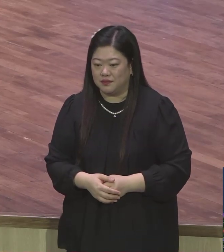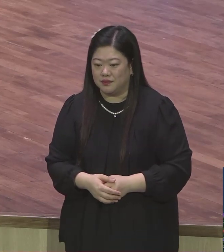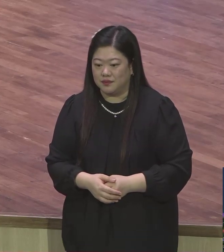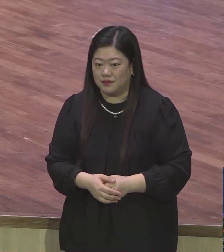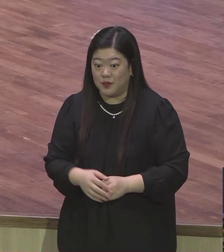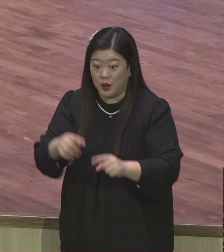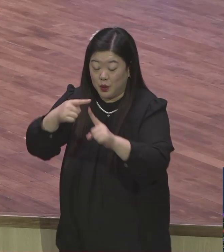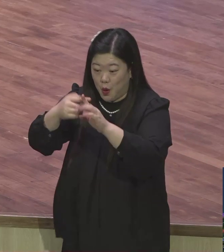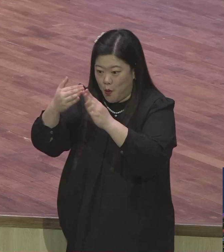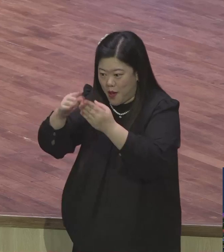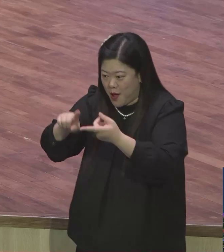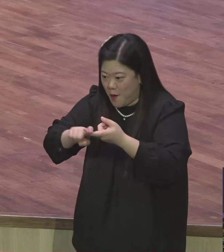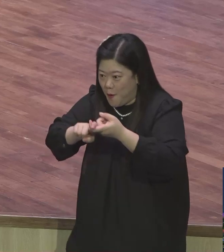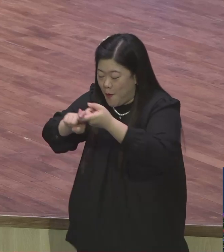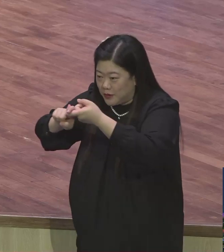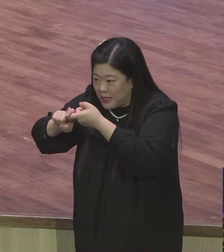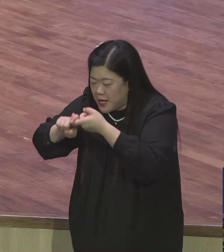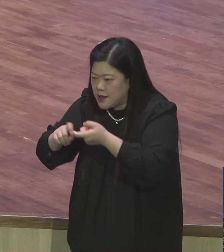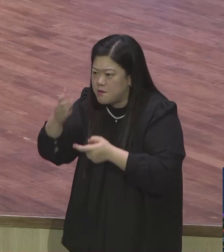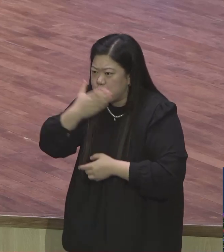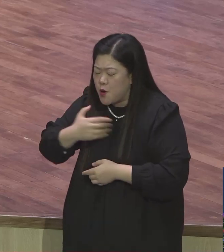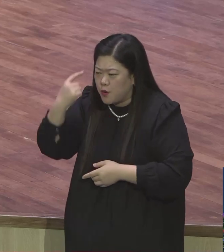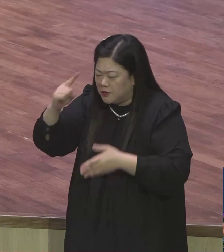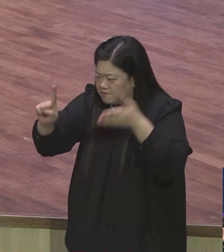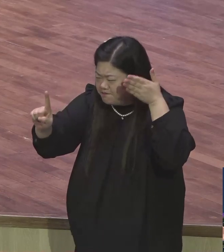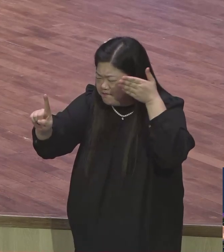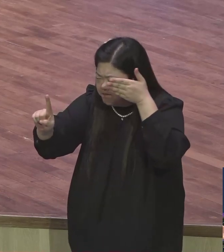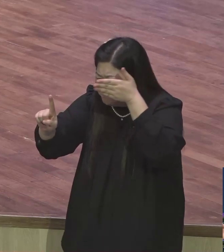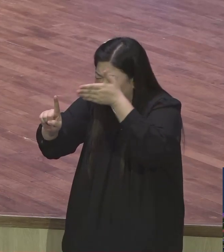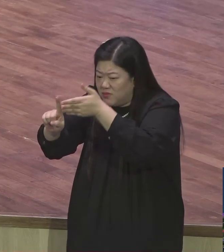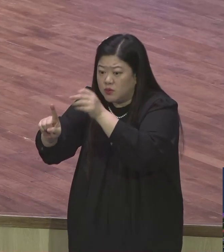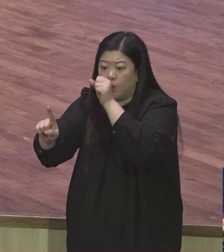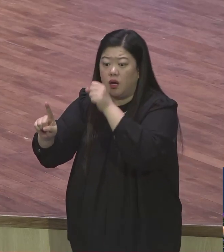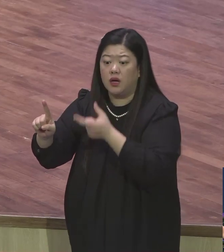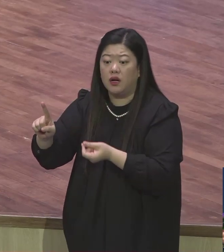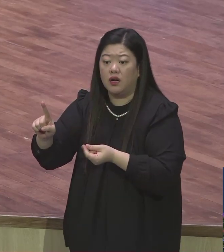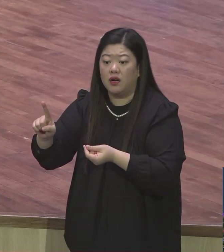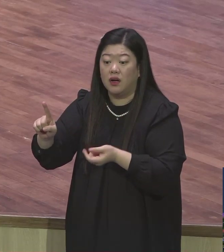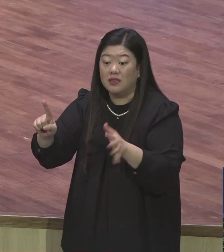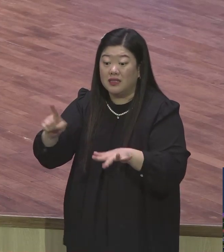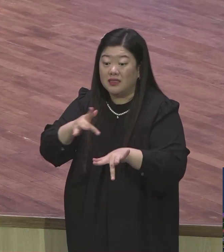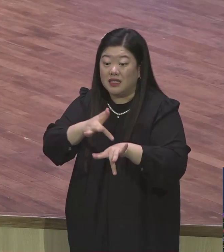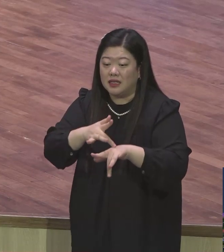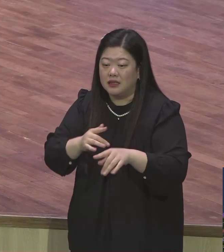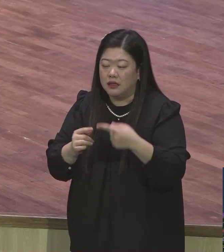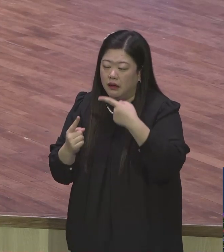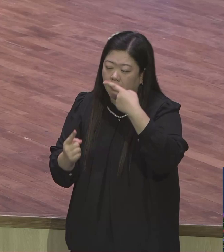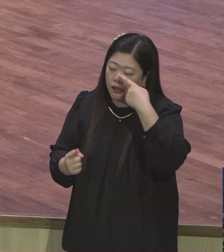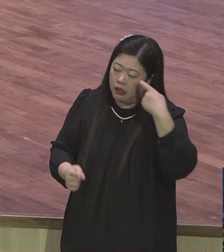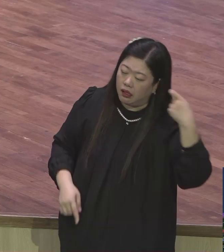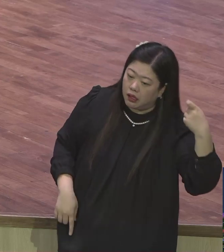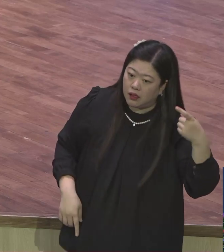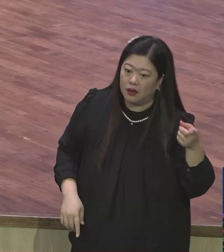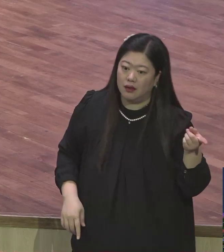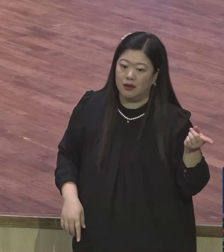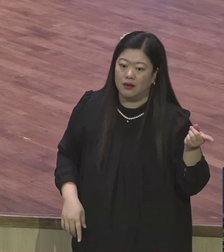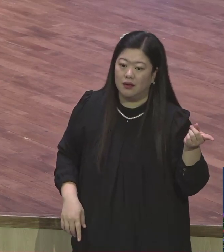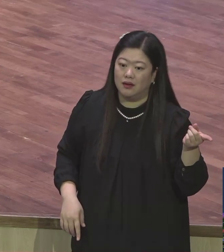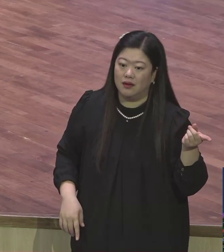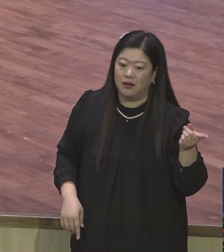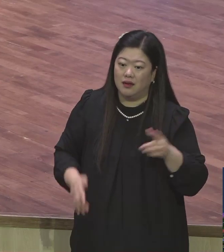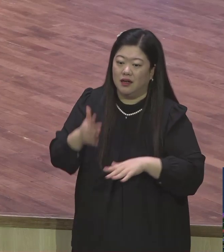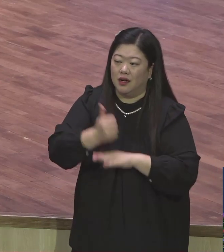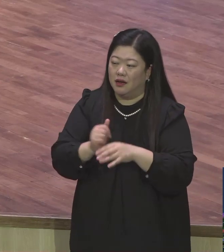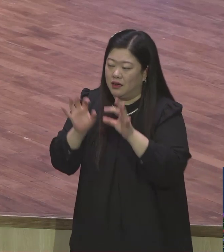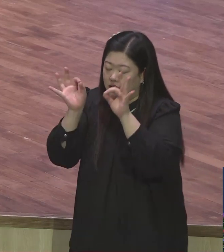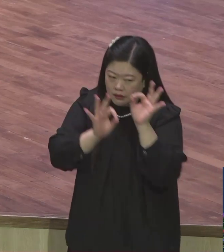교회 공동체를 무너뜨리는 방법입니다. 다른 것, 복음 아니고 다른 것, 이걸 밝히면서 그